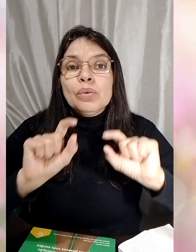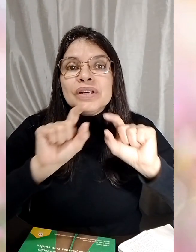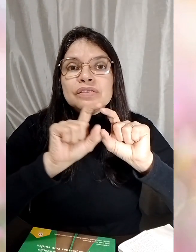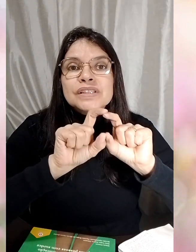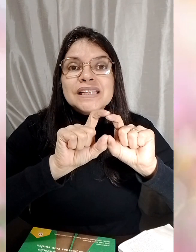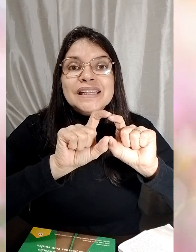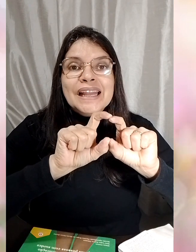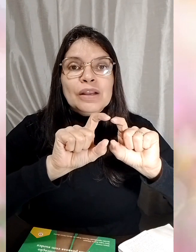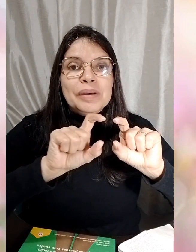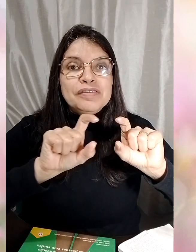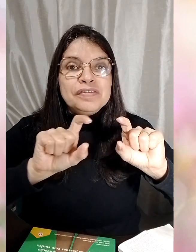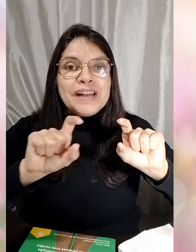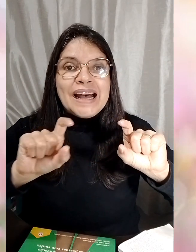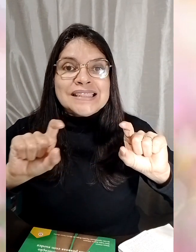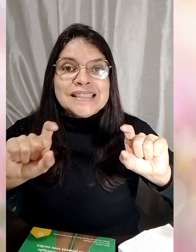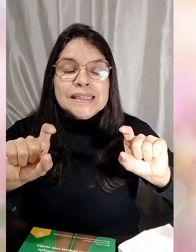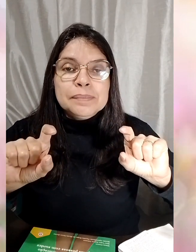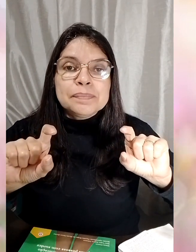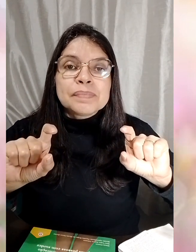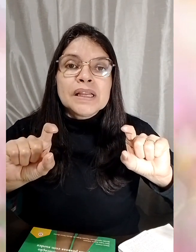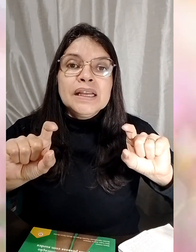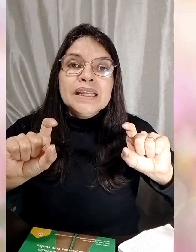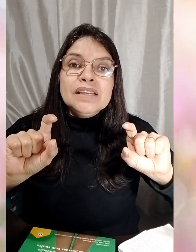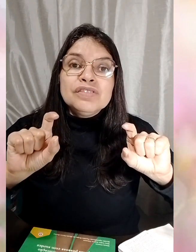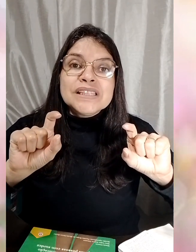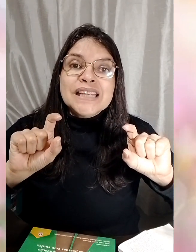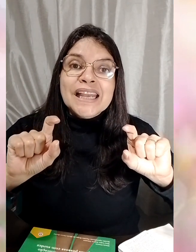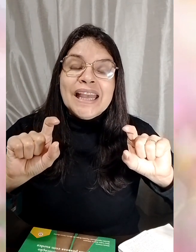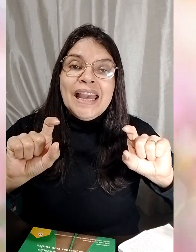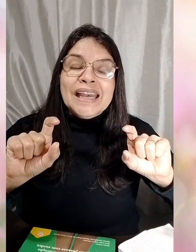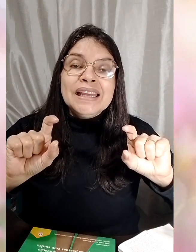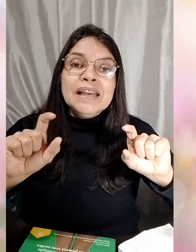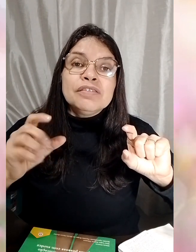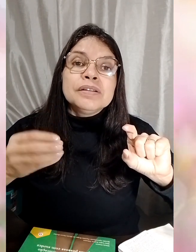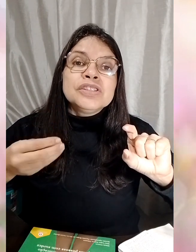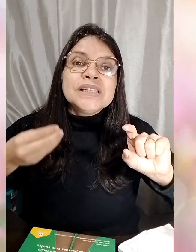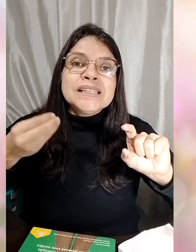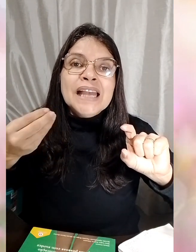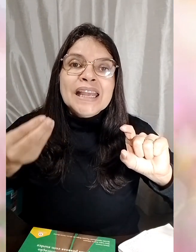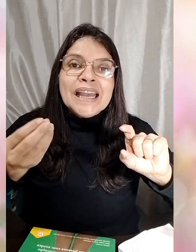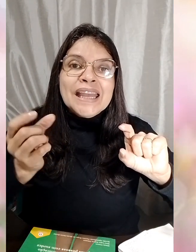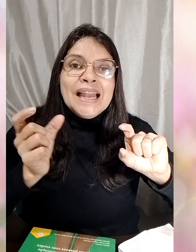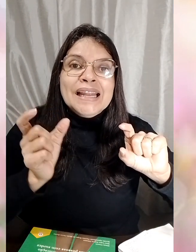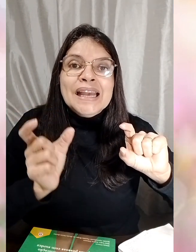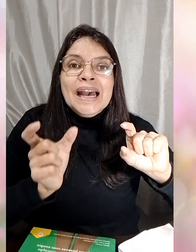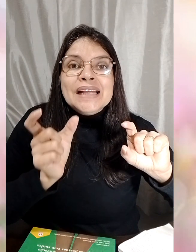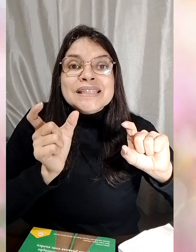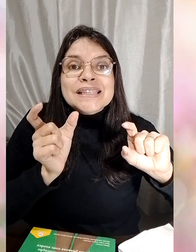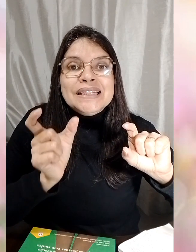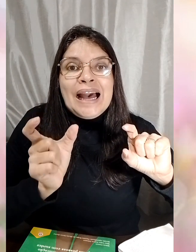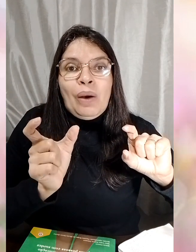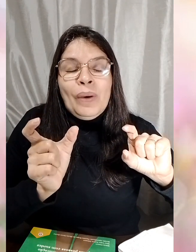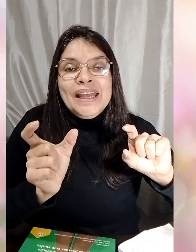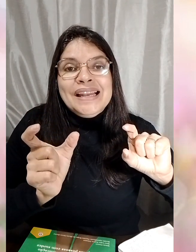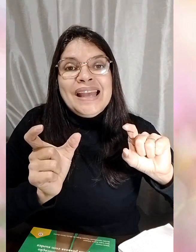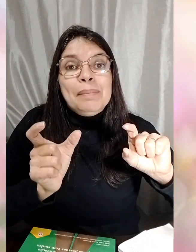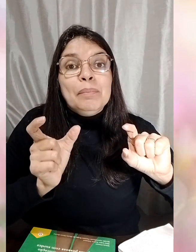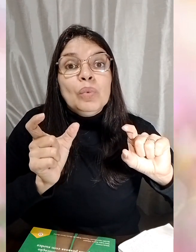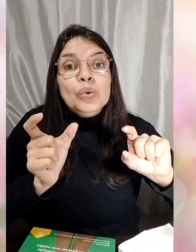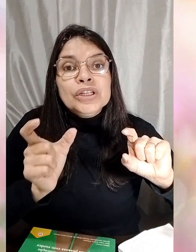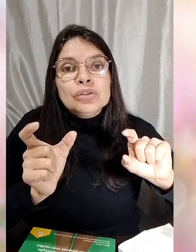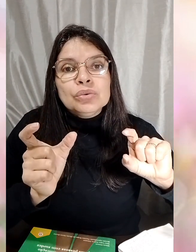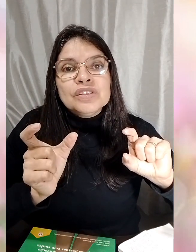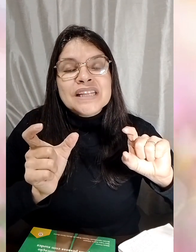Que quando você tem uma frase e você quer dizer que aquele sinal ele